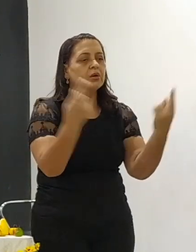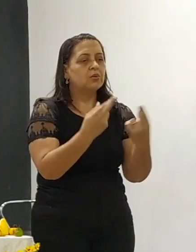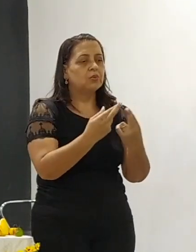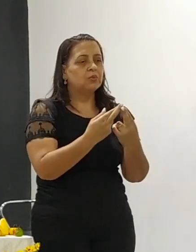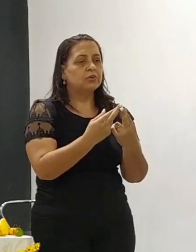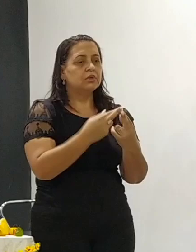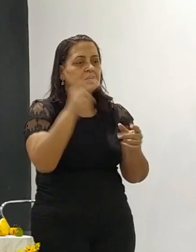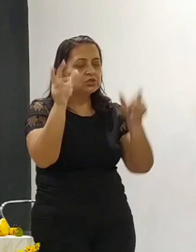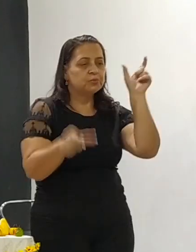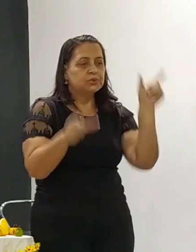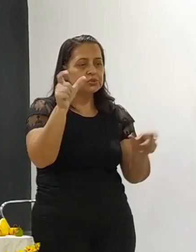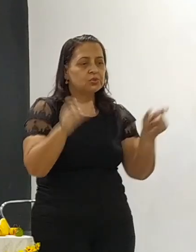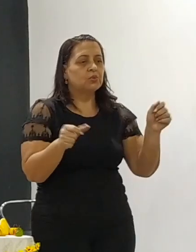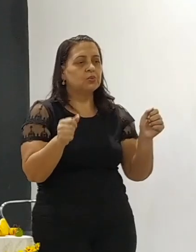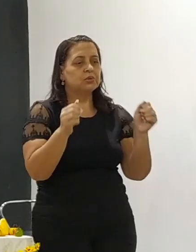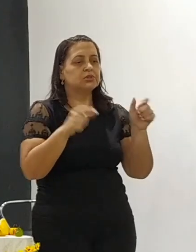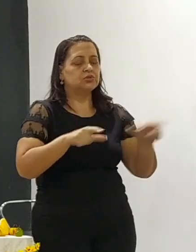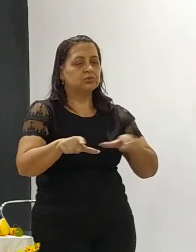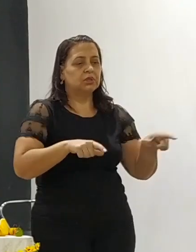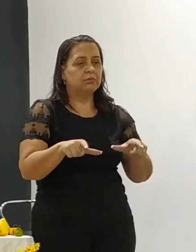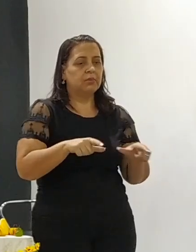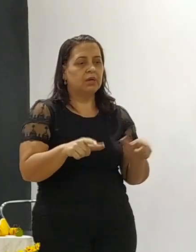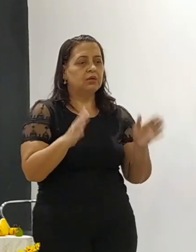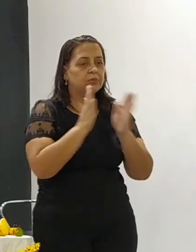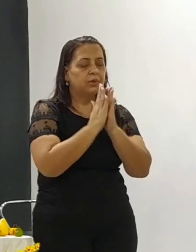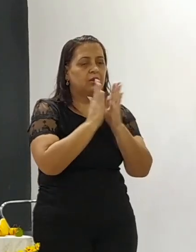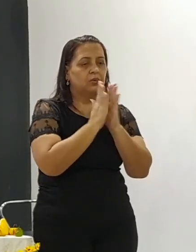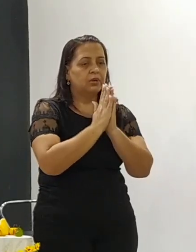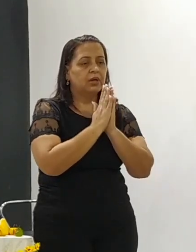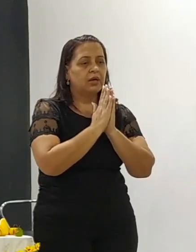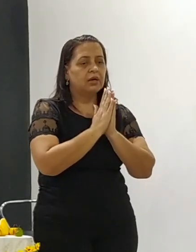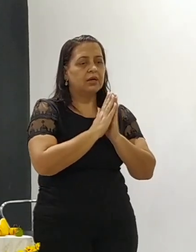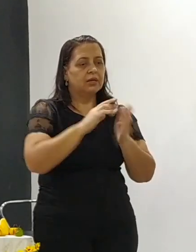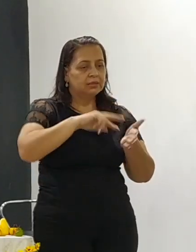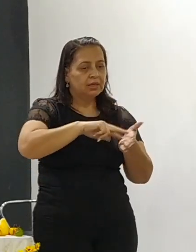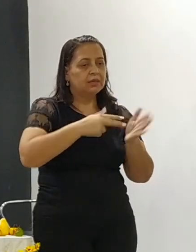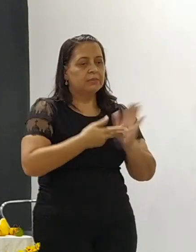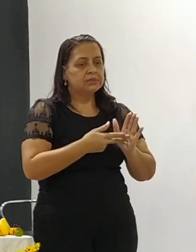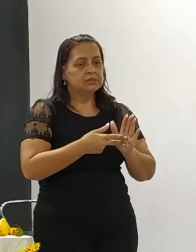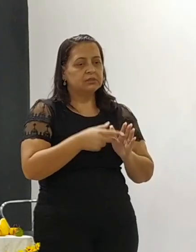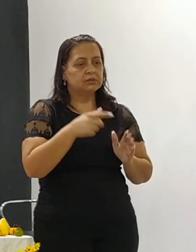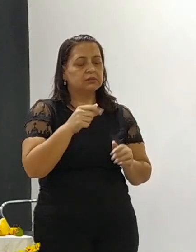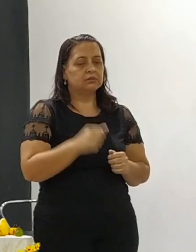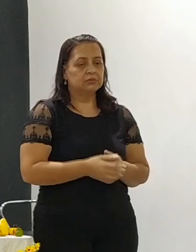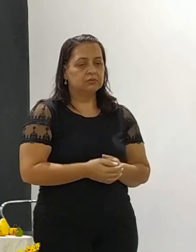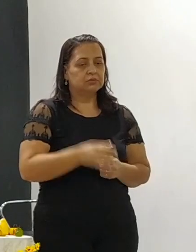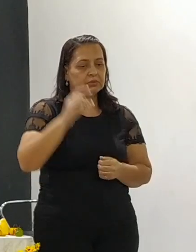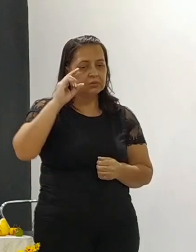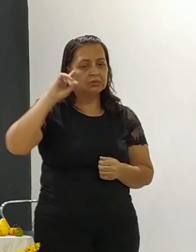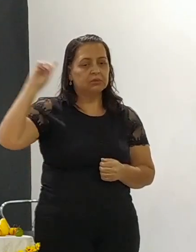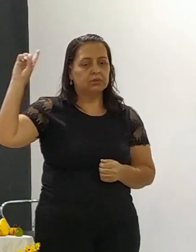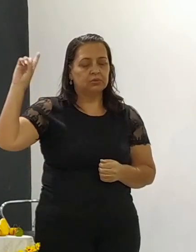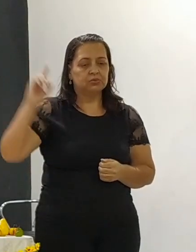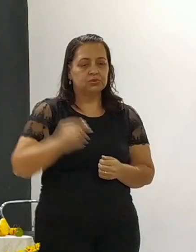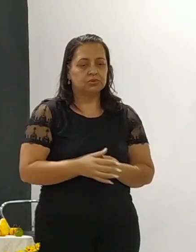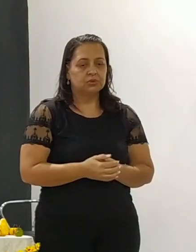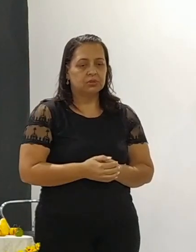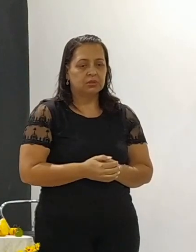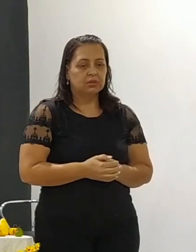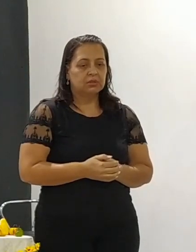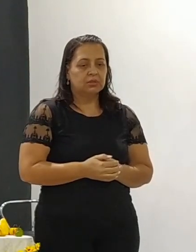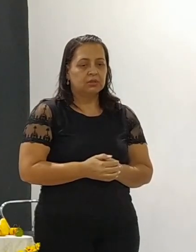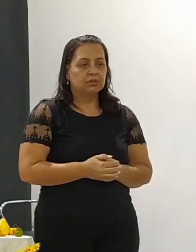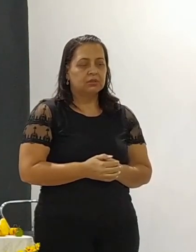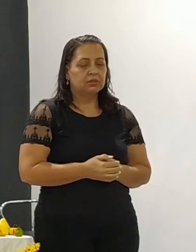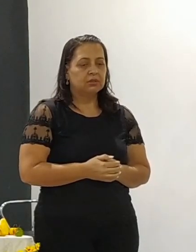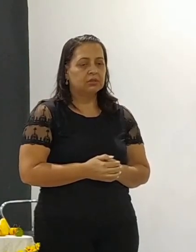Cristo ali naquele lugar. Quando a Milena entra lá na casa da Stephanie para orar com ela e para ler a Bíblia com ela, ela